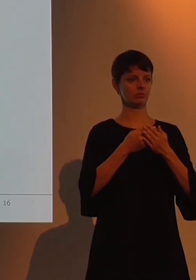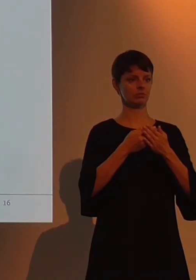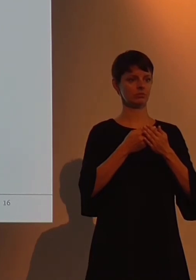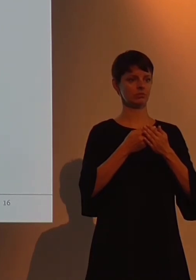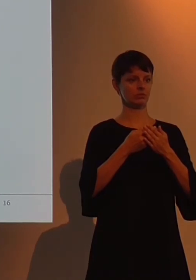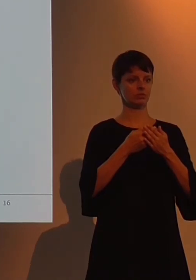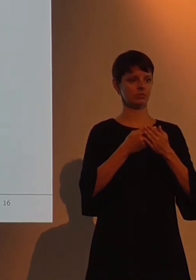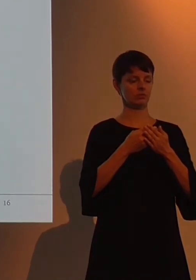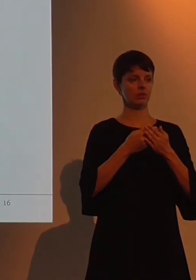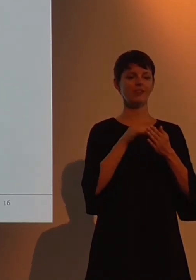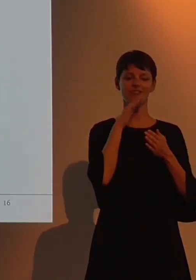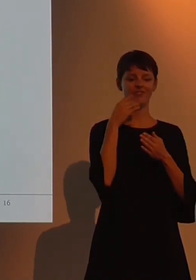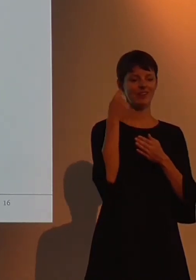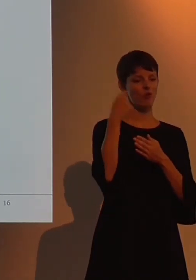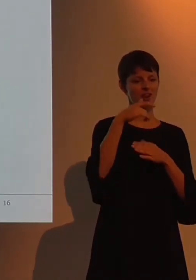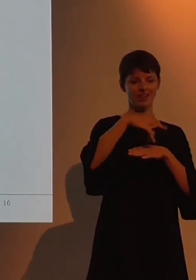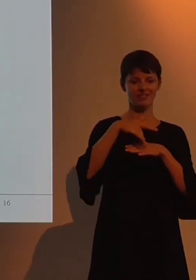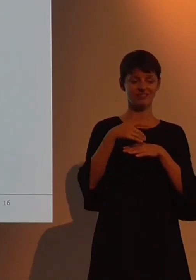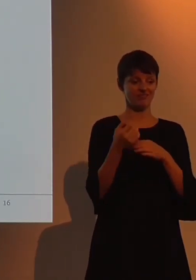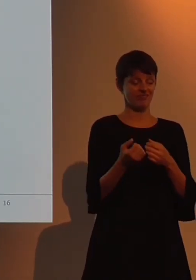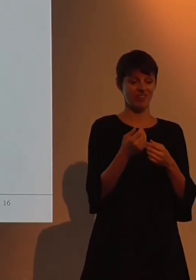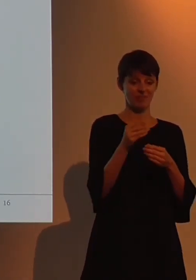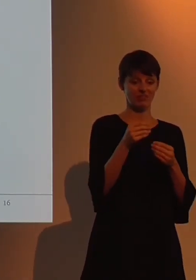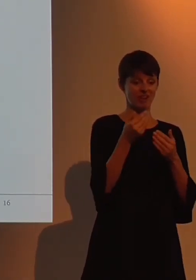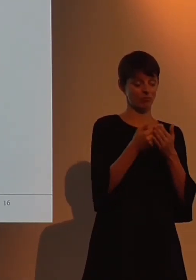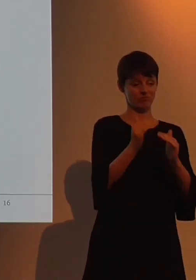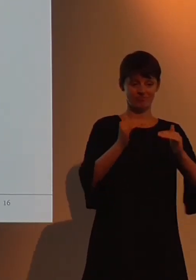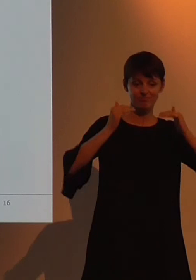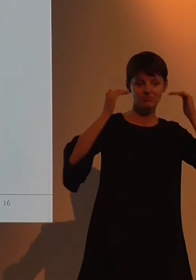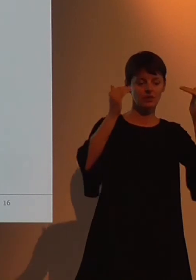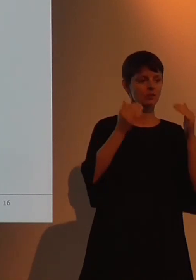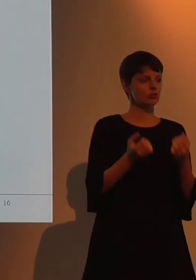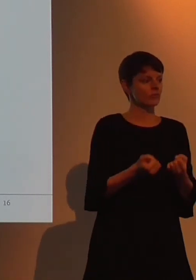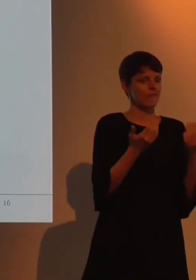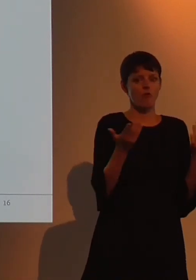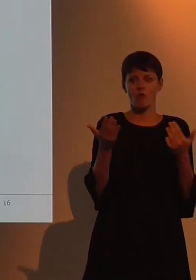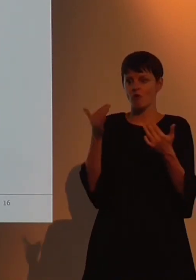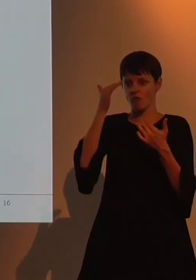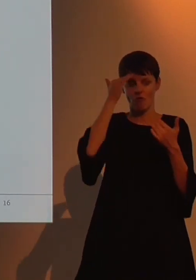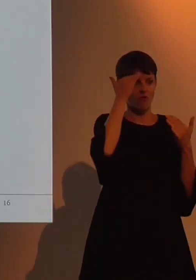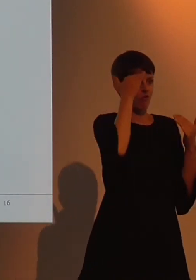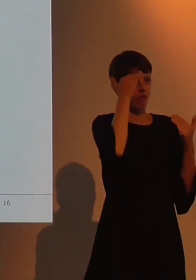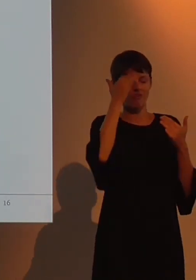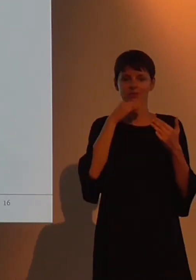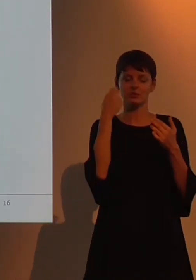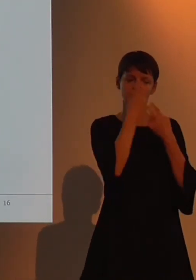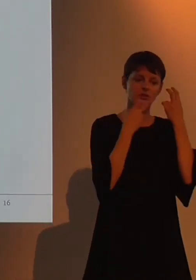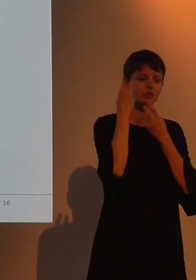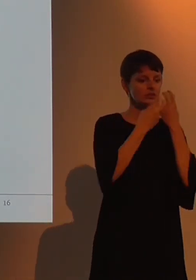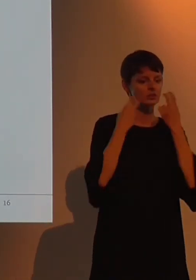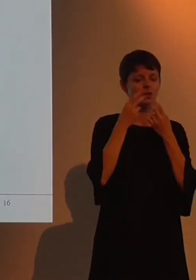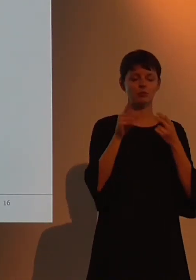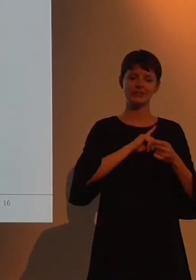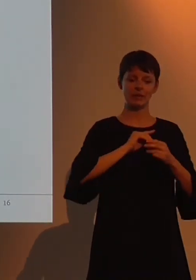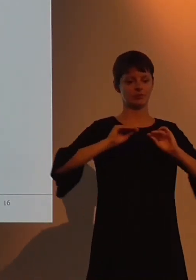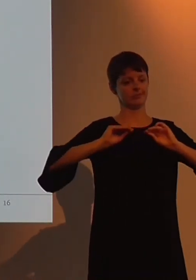nicht schafft, qualifizierte Untertitelung technisch umzusetzen. Das haben wir allerdings jetzt schon auch nach den Gesprächen mit Herrn Schneider vor kurzem. kurzem mit